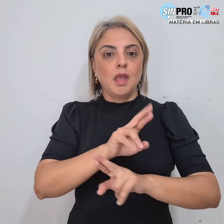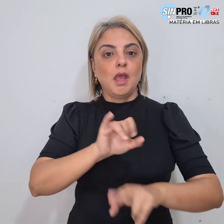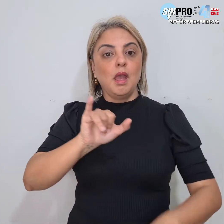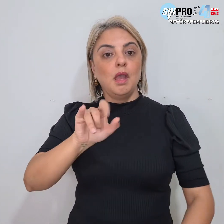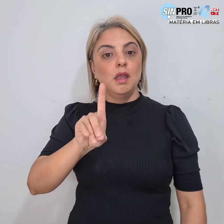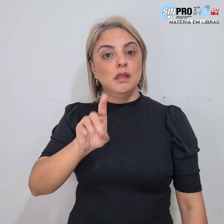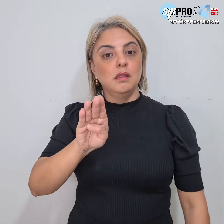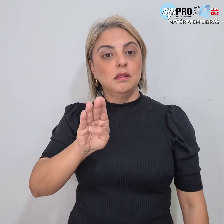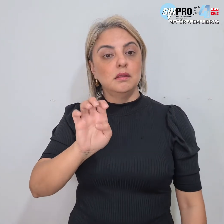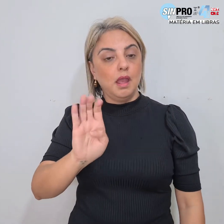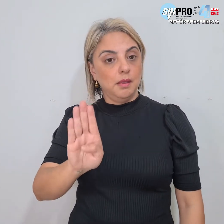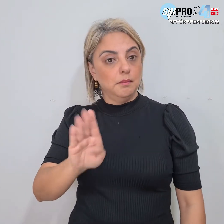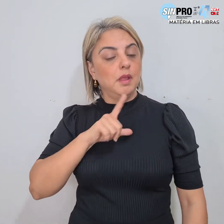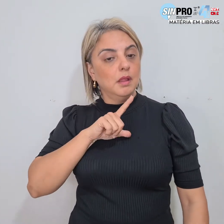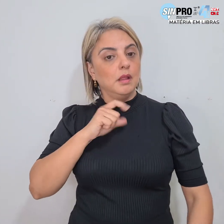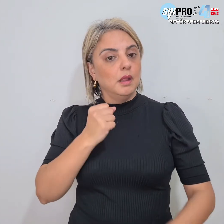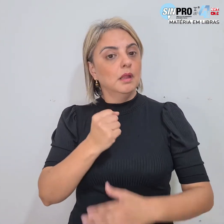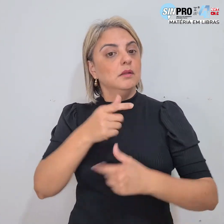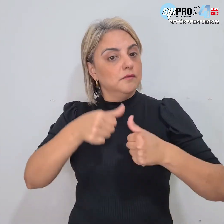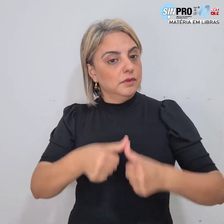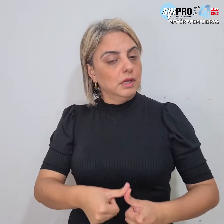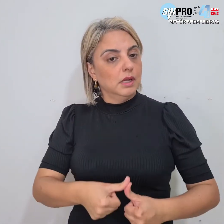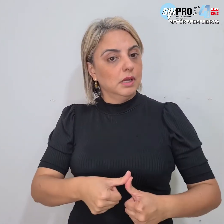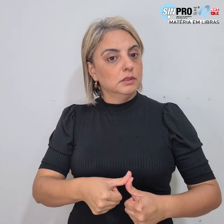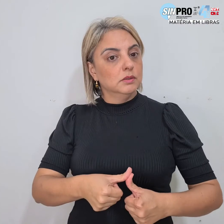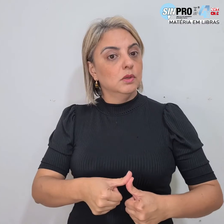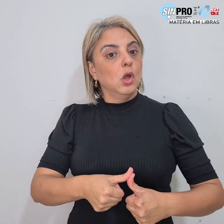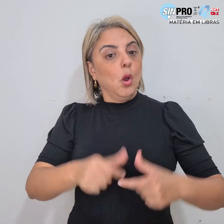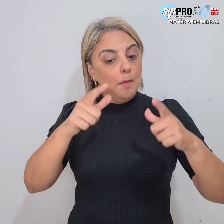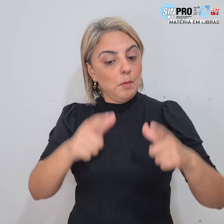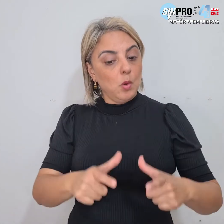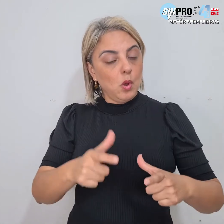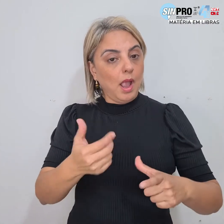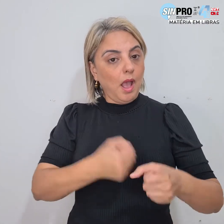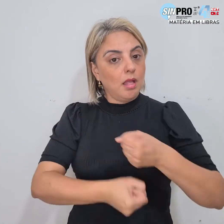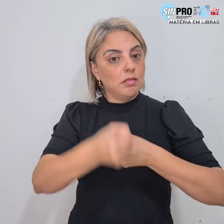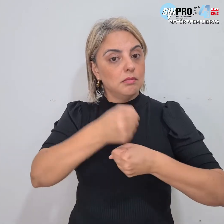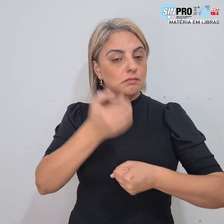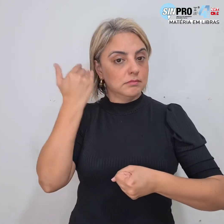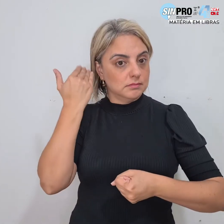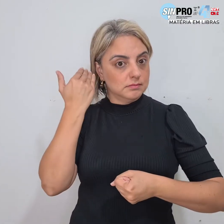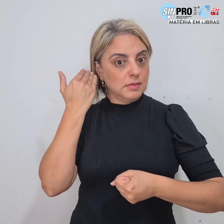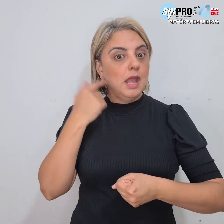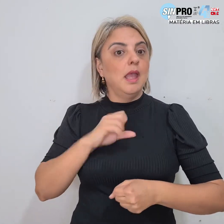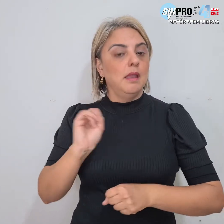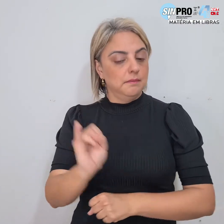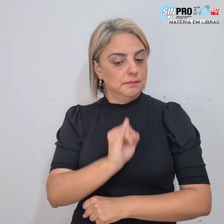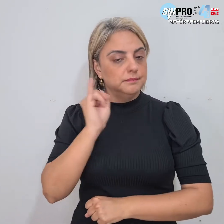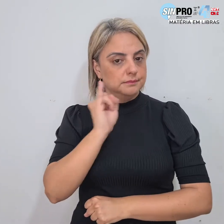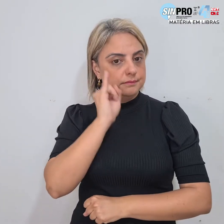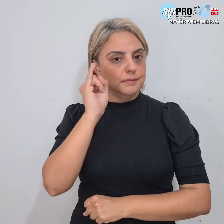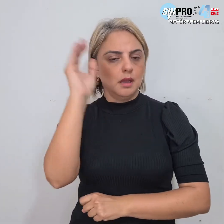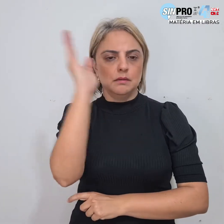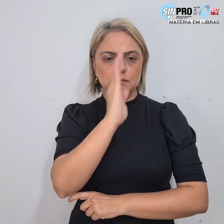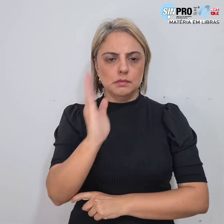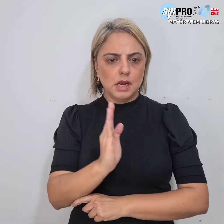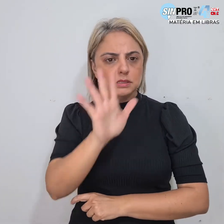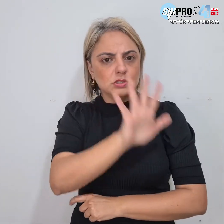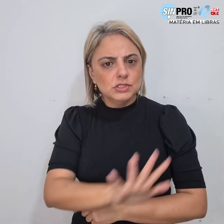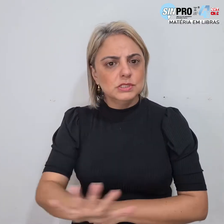mesmo com a capital federal mantendo a posição do ano anterior. É importante salientar que o Brasil, de uma forma